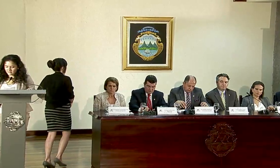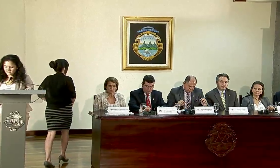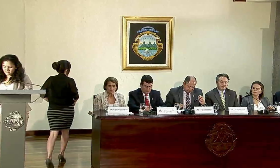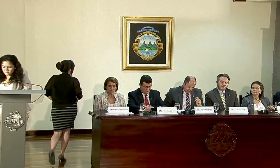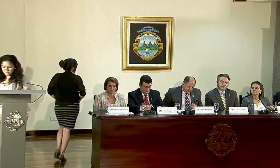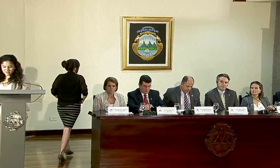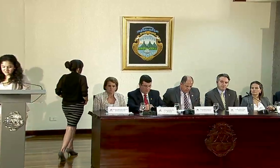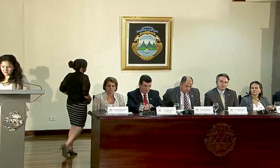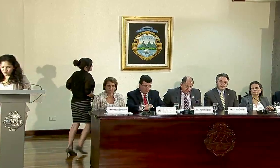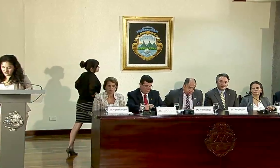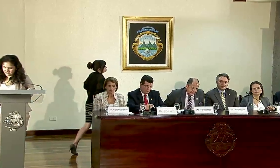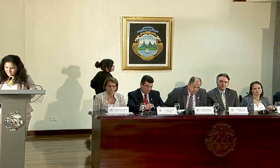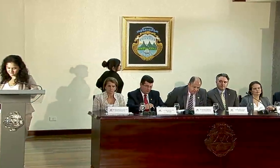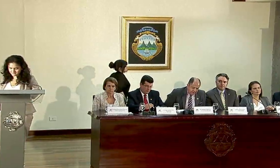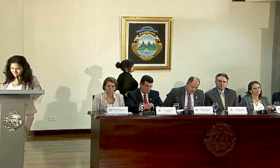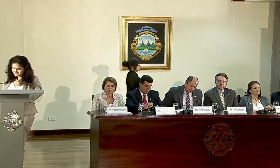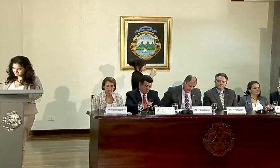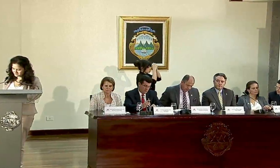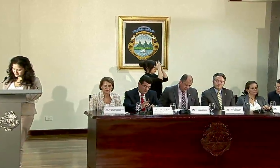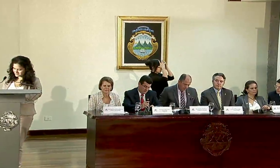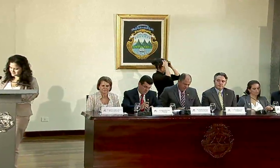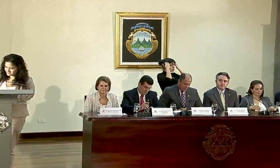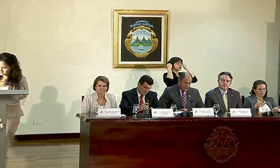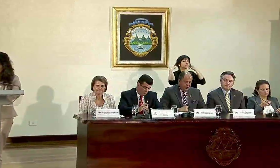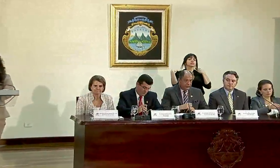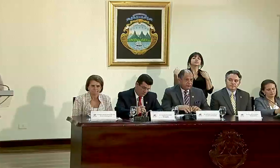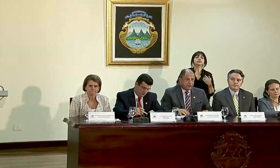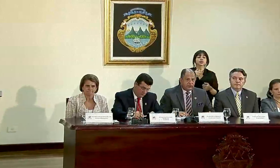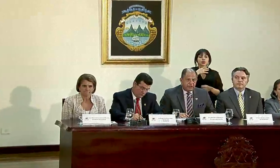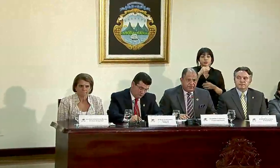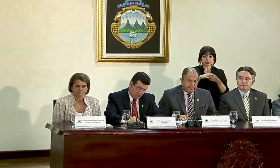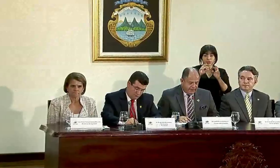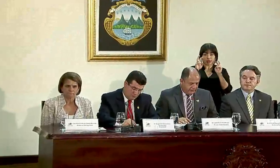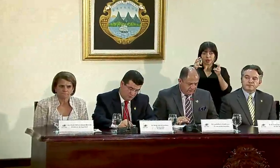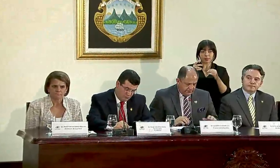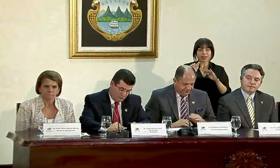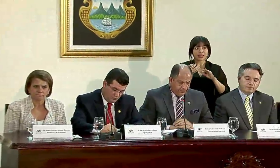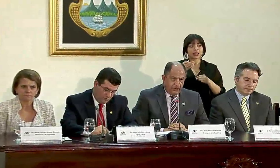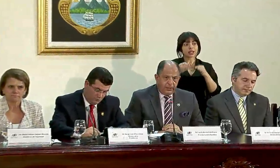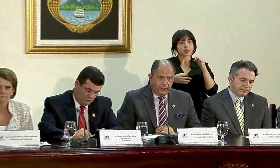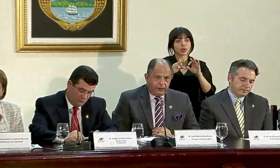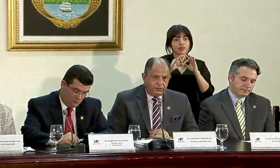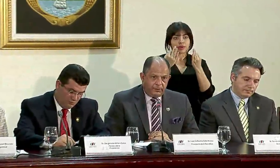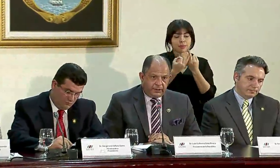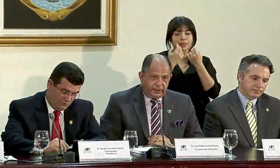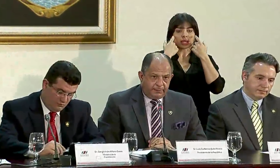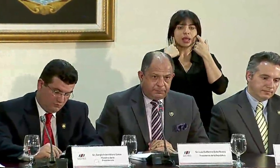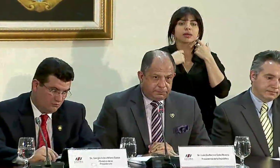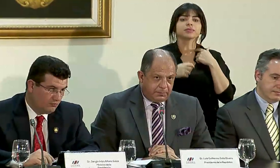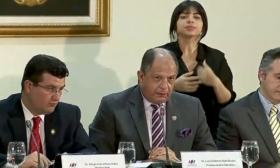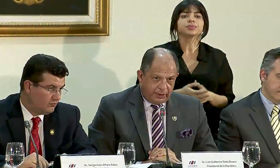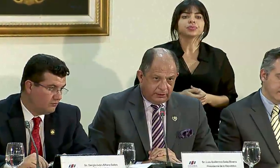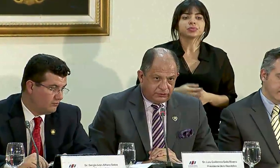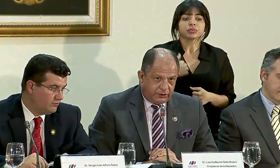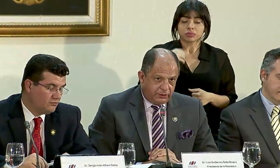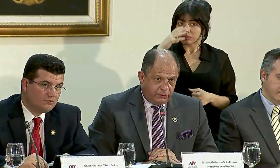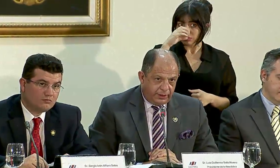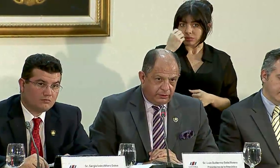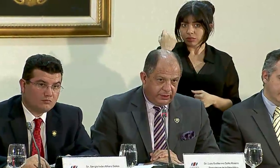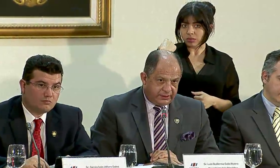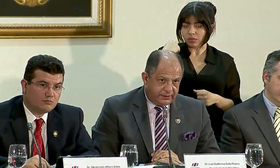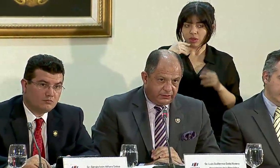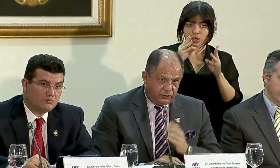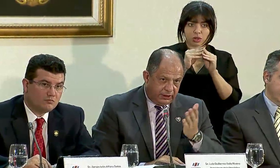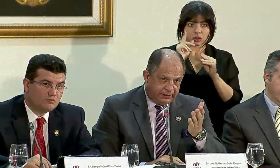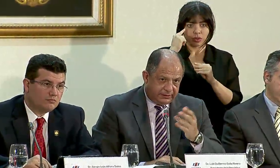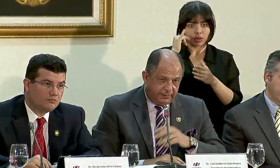Con todo gusto. Sobre el tema de la decisión del Tribunal de Familia, yo me enteré ahora en el Consejo de